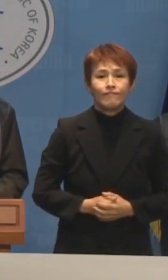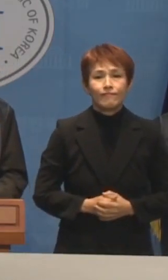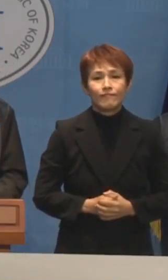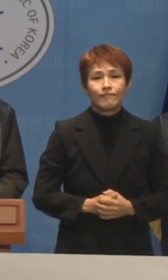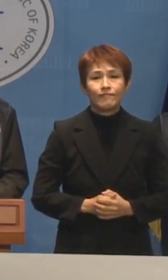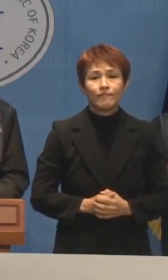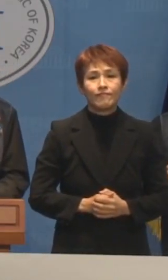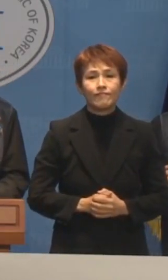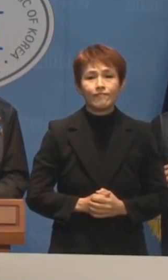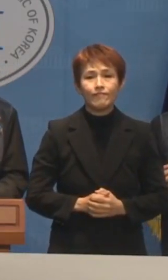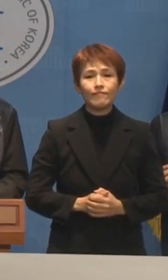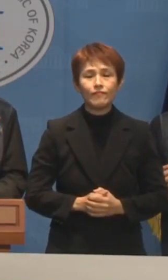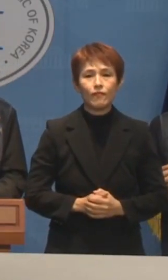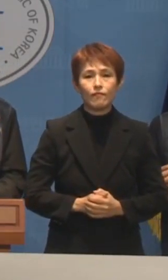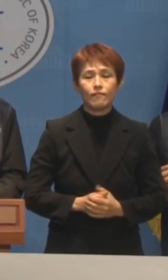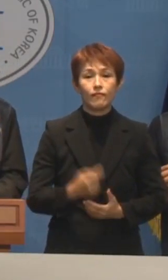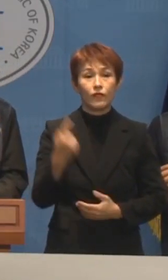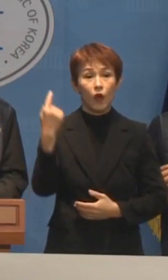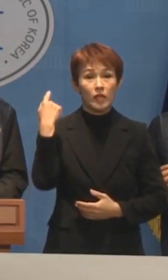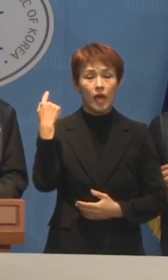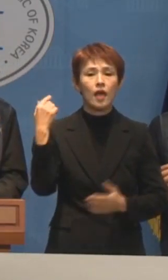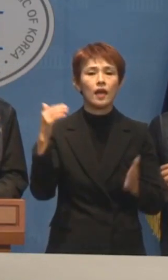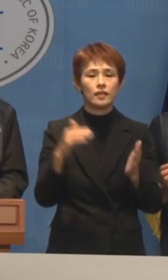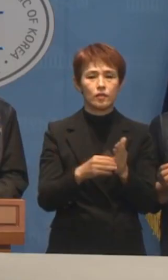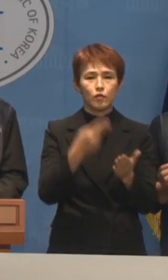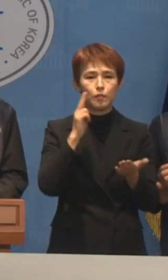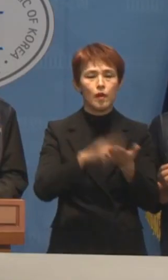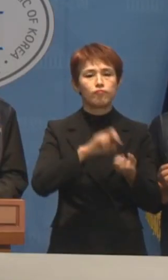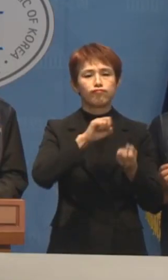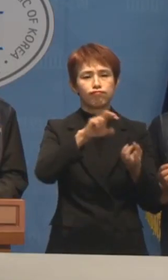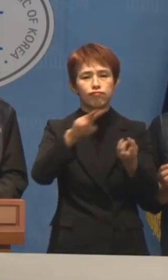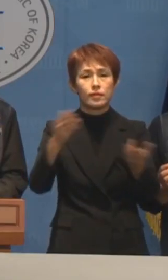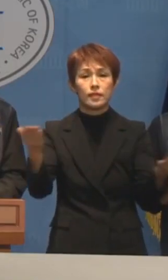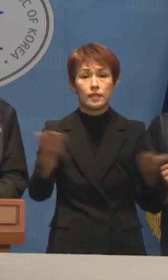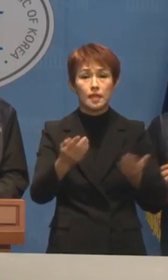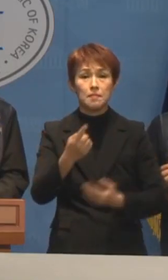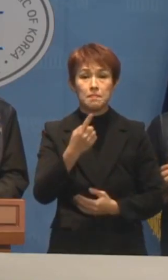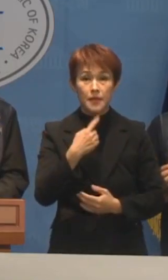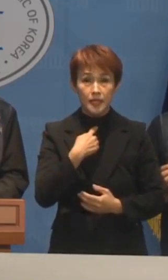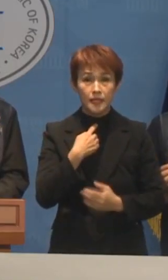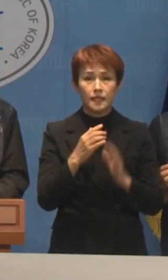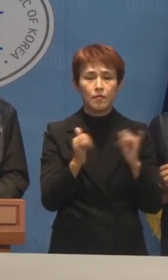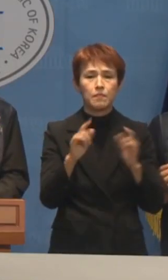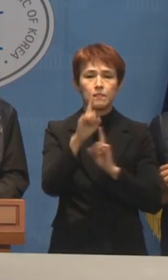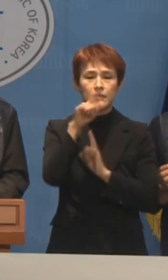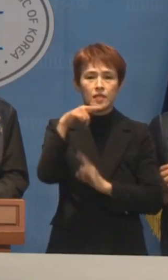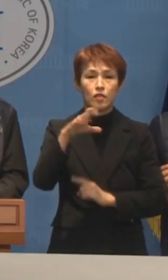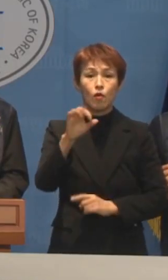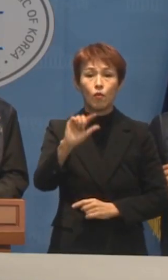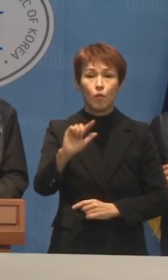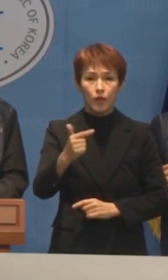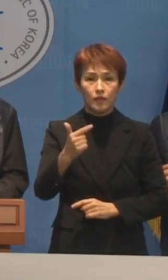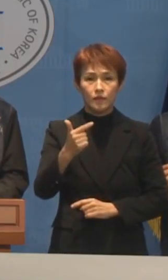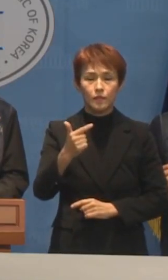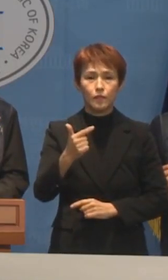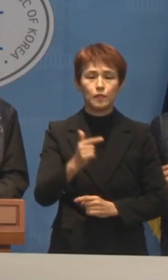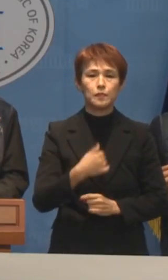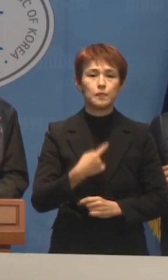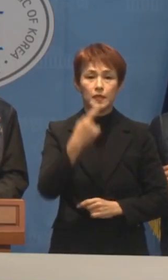다음 발언으로 어제까지 우편물 배달을 하며 현장에서 근무하고 계신 이정원